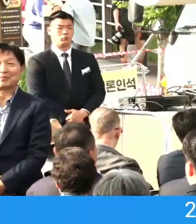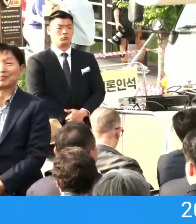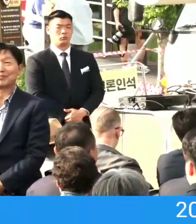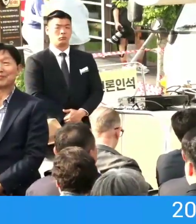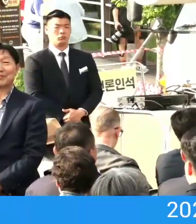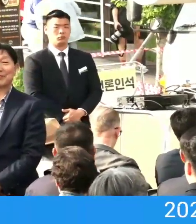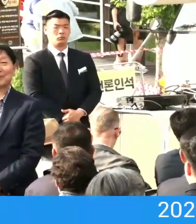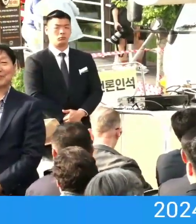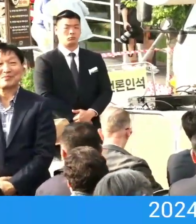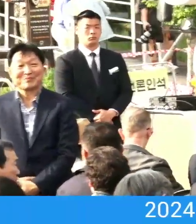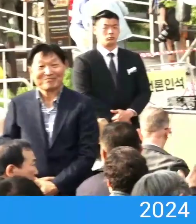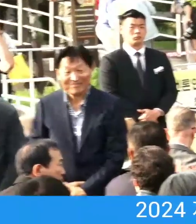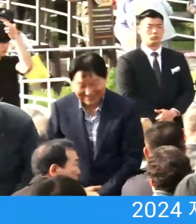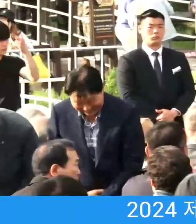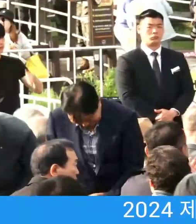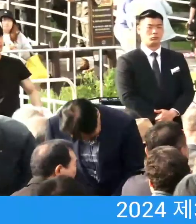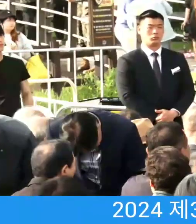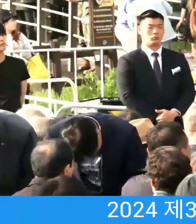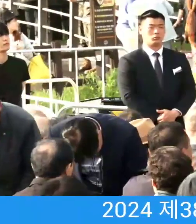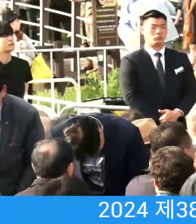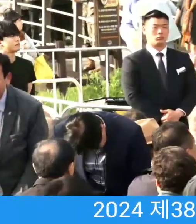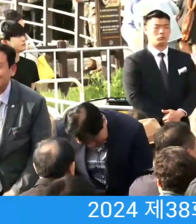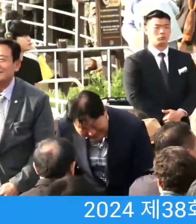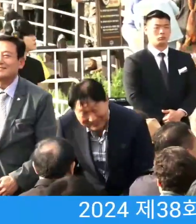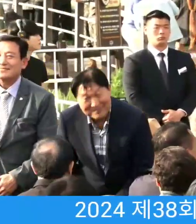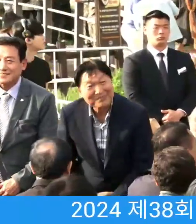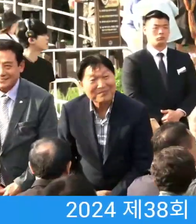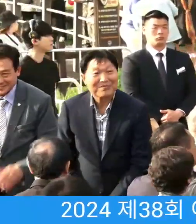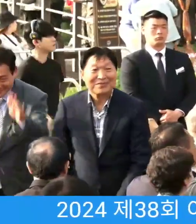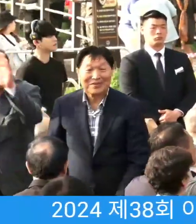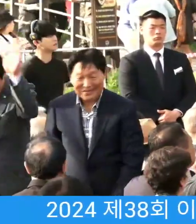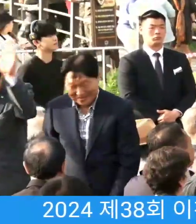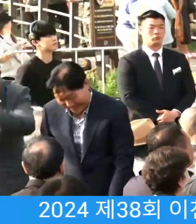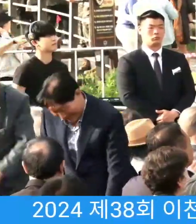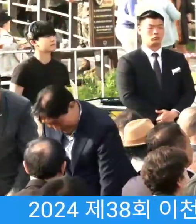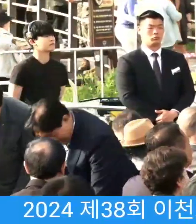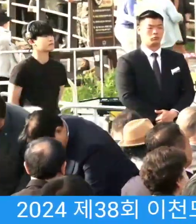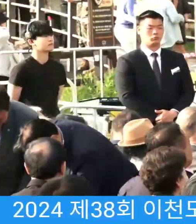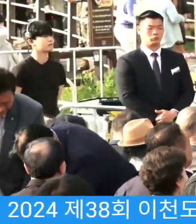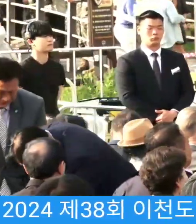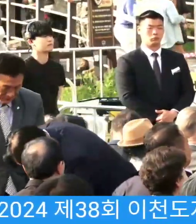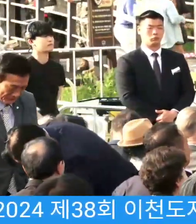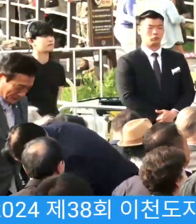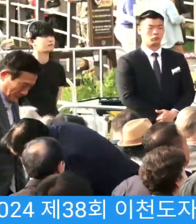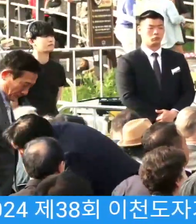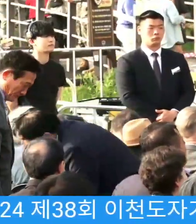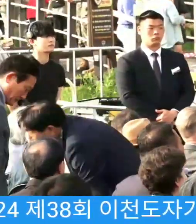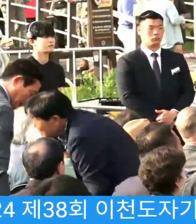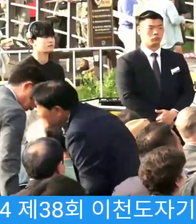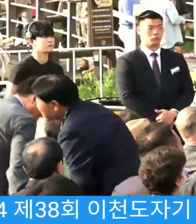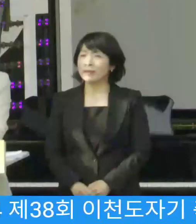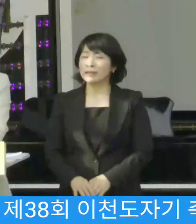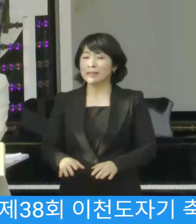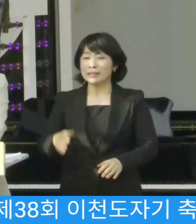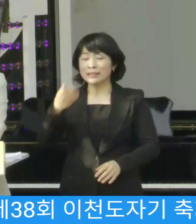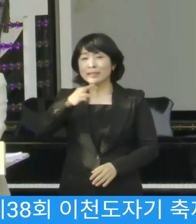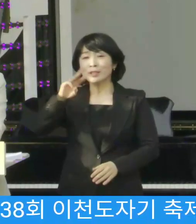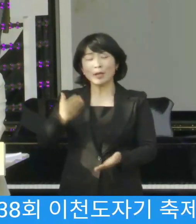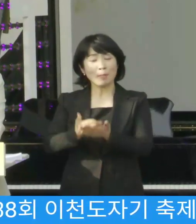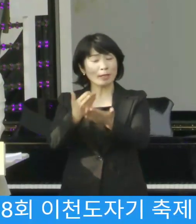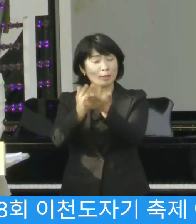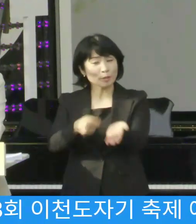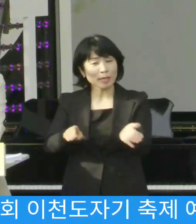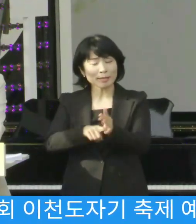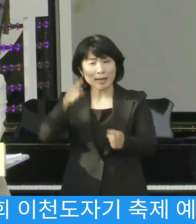김동아님 참석해 주셨습니다. 네, 이제 이천시 발전을